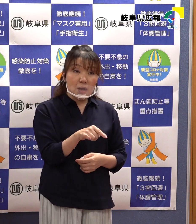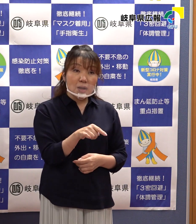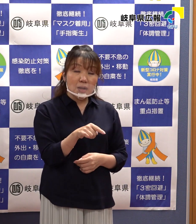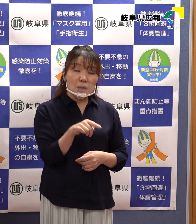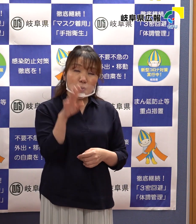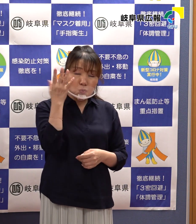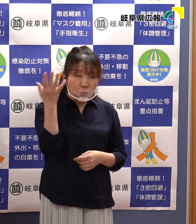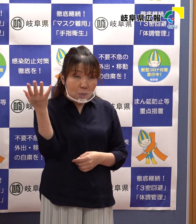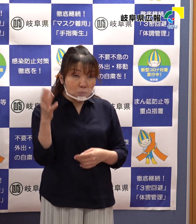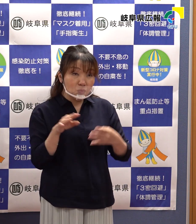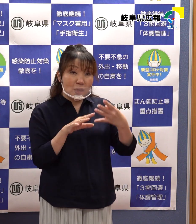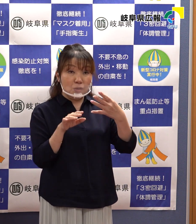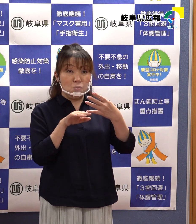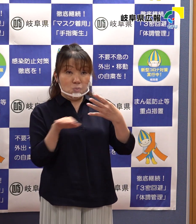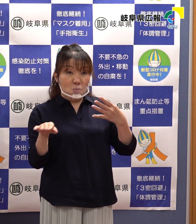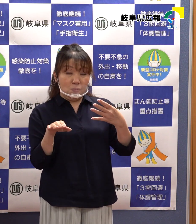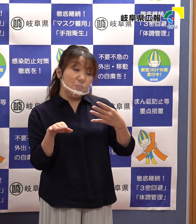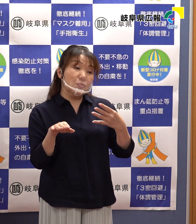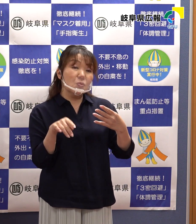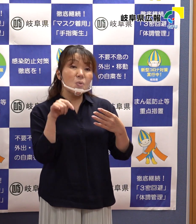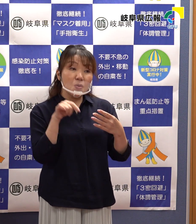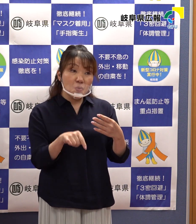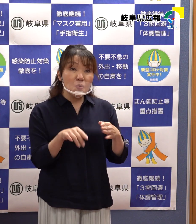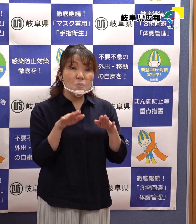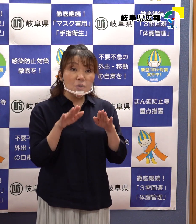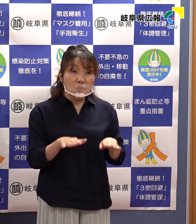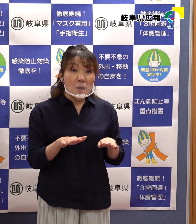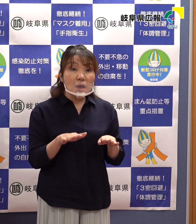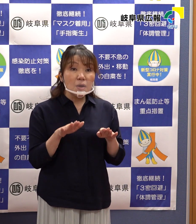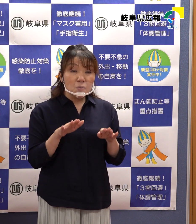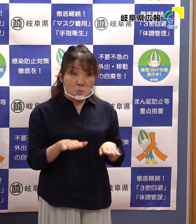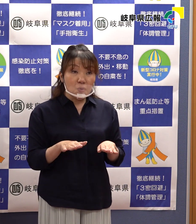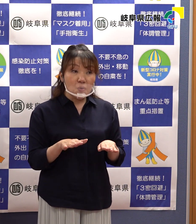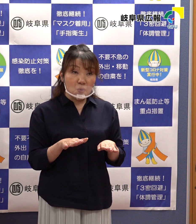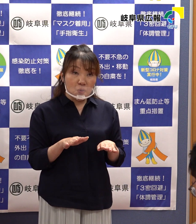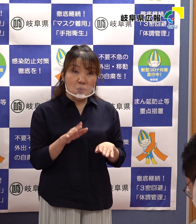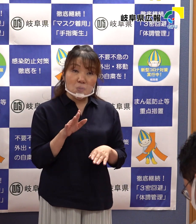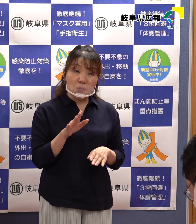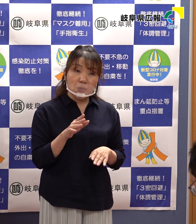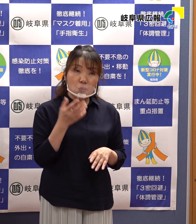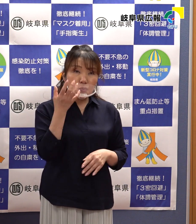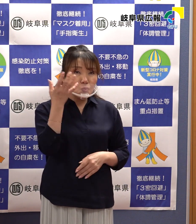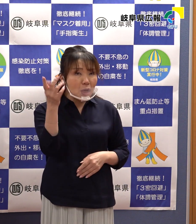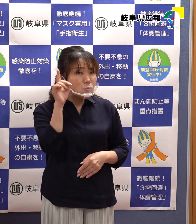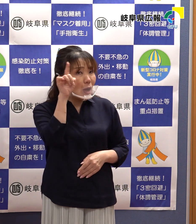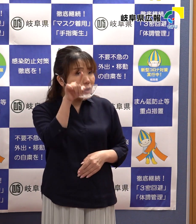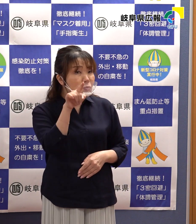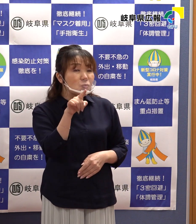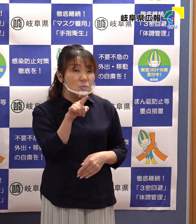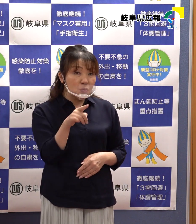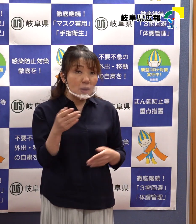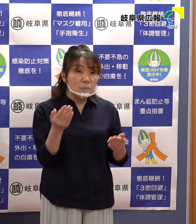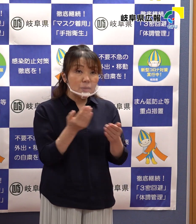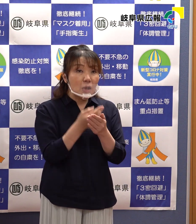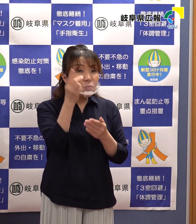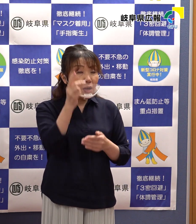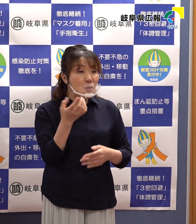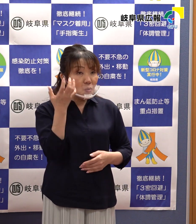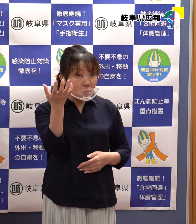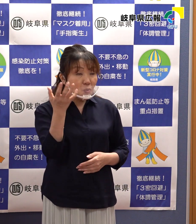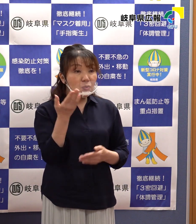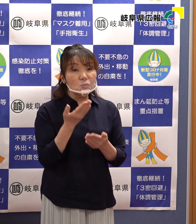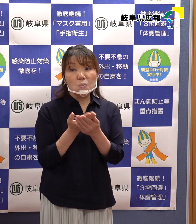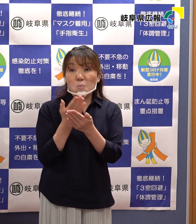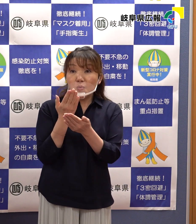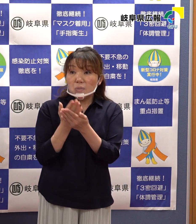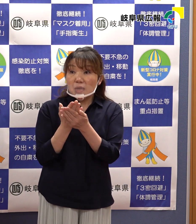思うんですけど、うん、なんか、まあ、それをすでに、まあ、今日の時点で、まあ、成功させてみる気が高いということなんですが、うん、要請する際のな